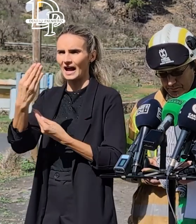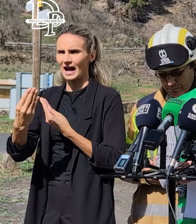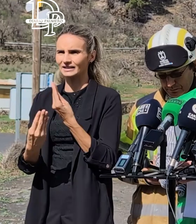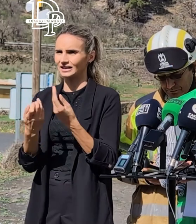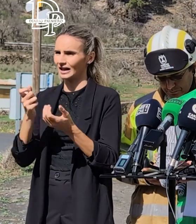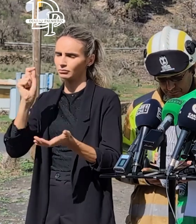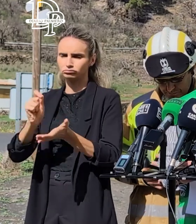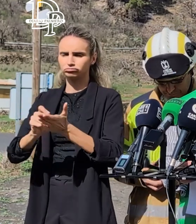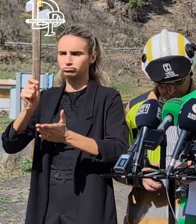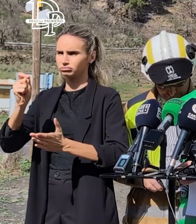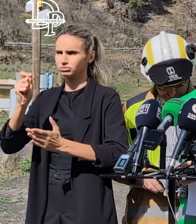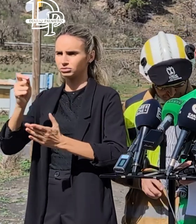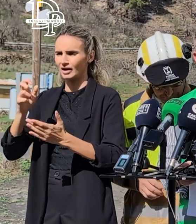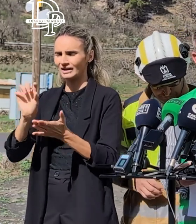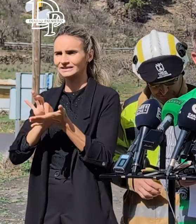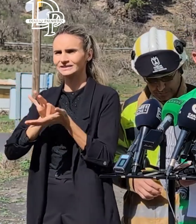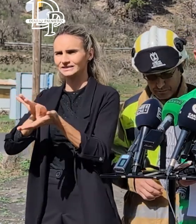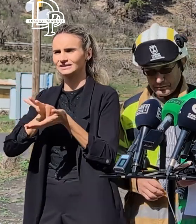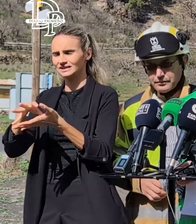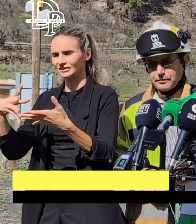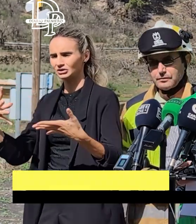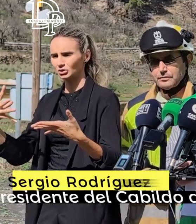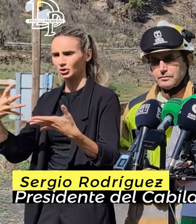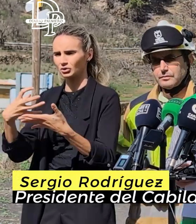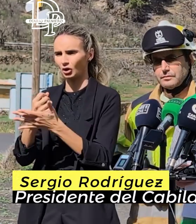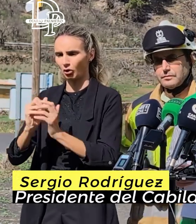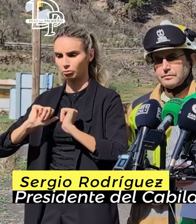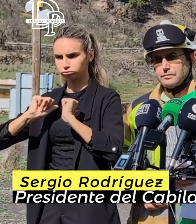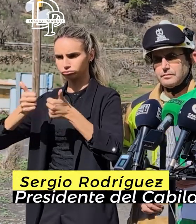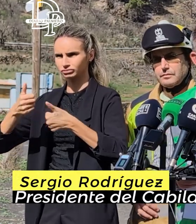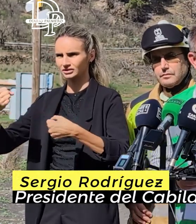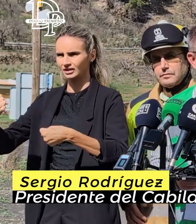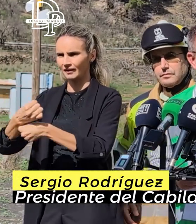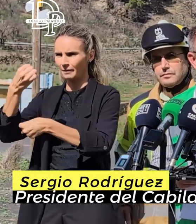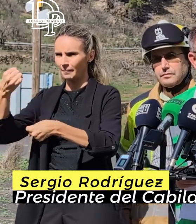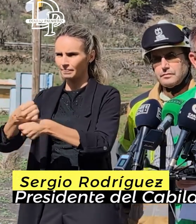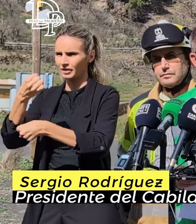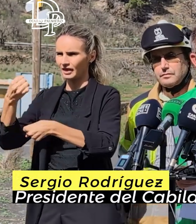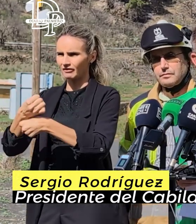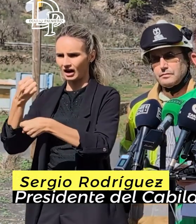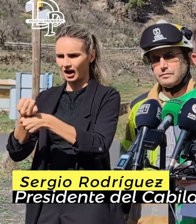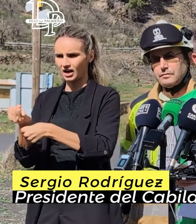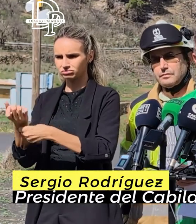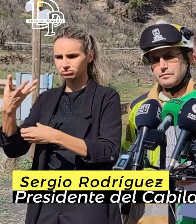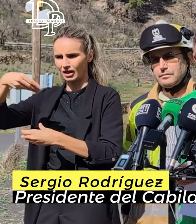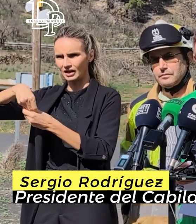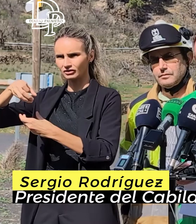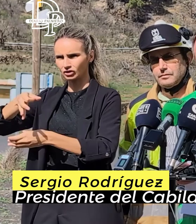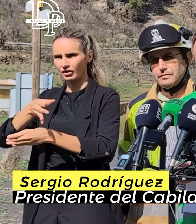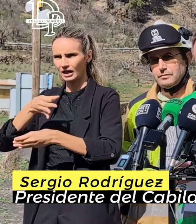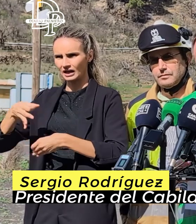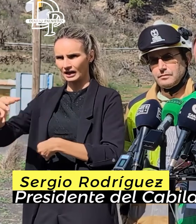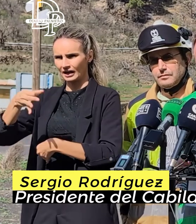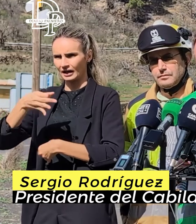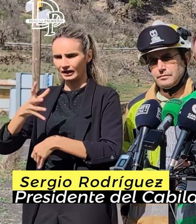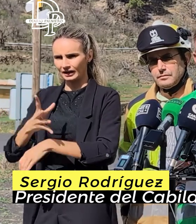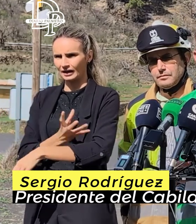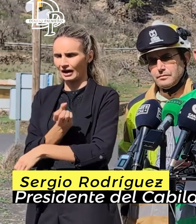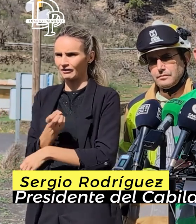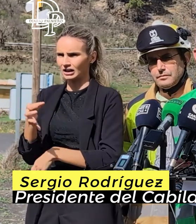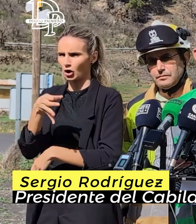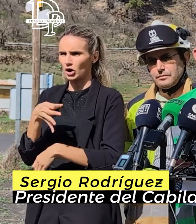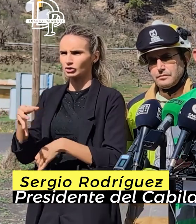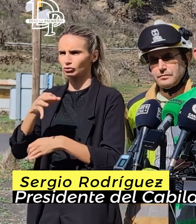pues todos los servicios que están al alcance del Cabildo Insular. Podemos hablar de en